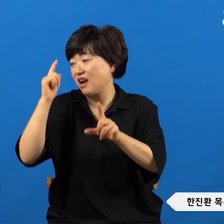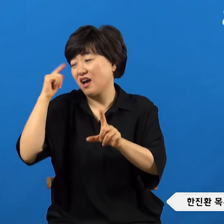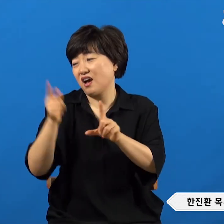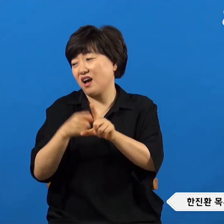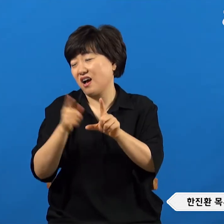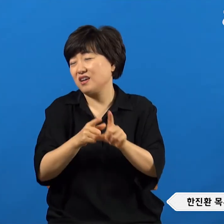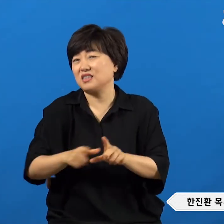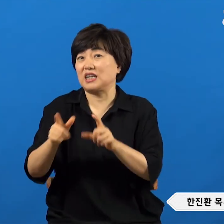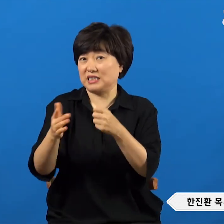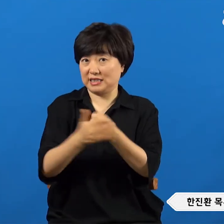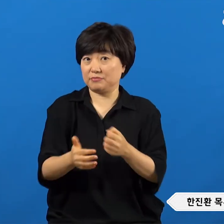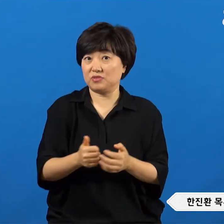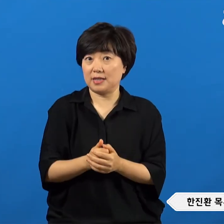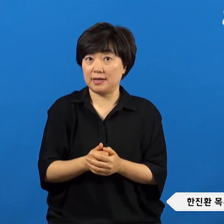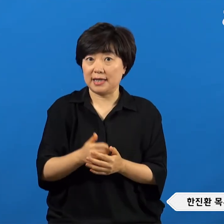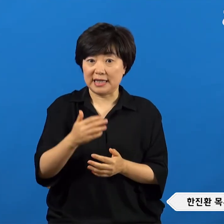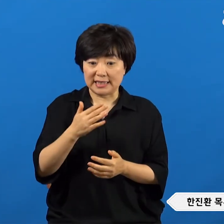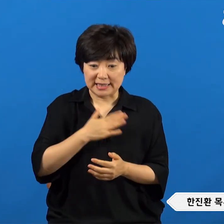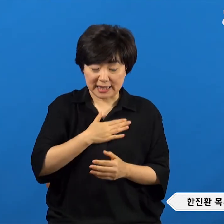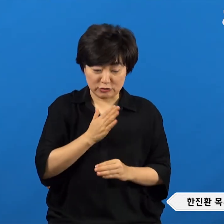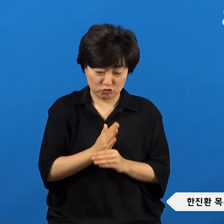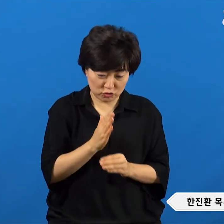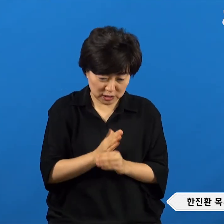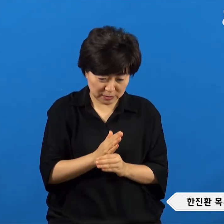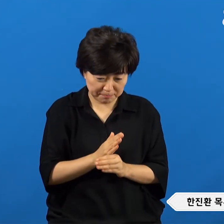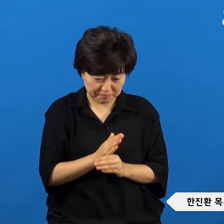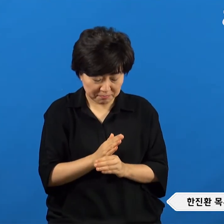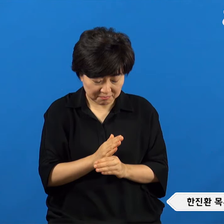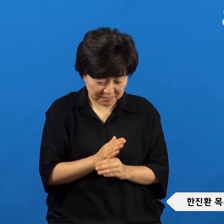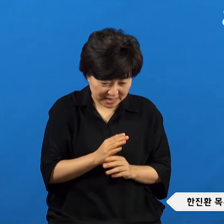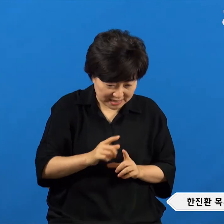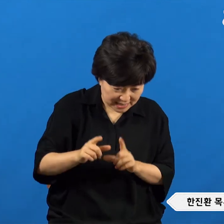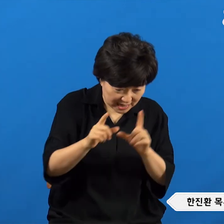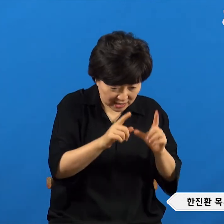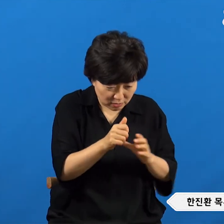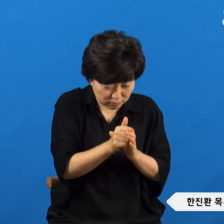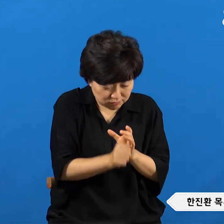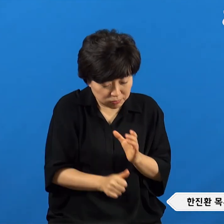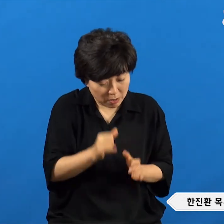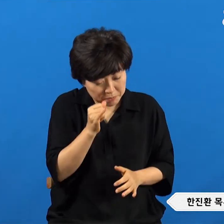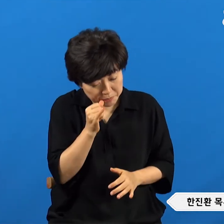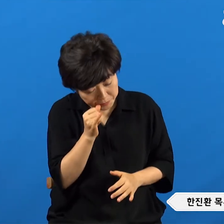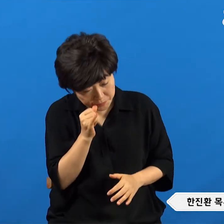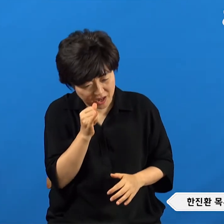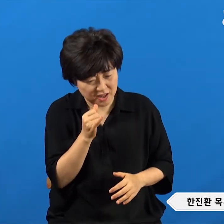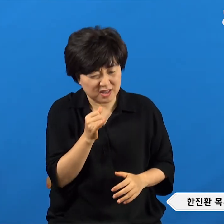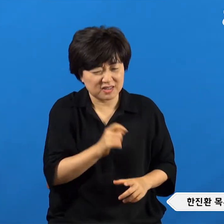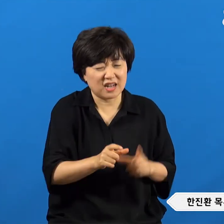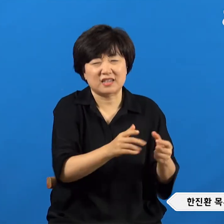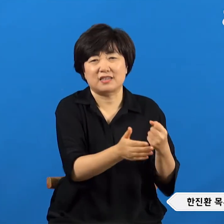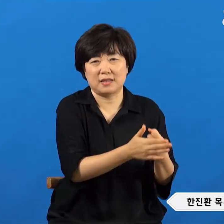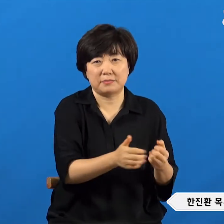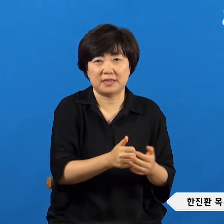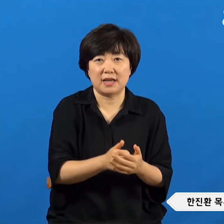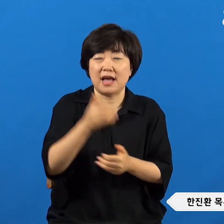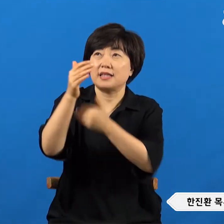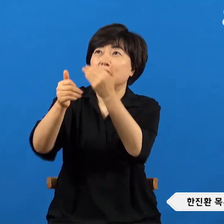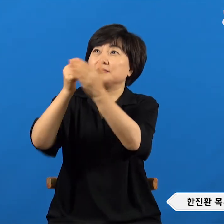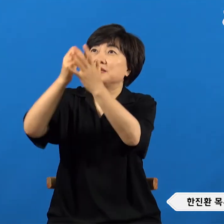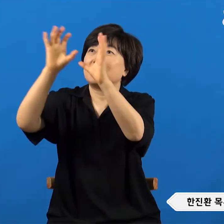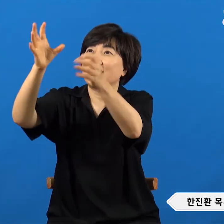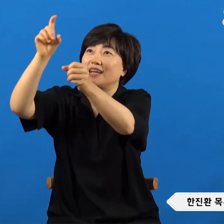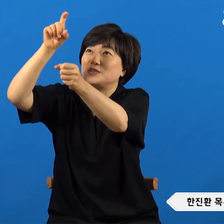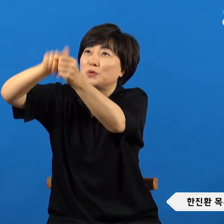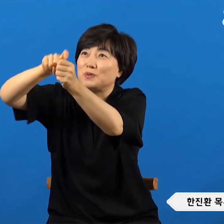자기 중심적인 삶에 푹 빠져서 정신없이 살기 때문에 그렇습니다. 하나님 나라에 초점을